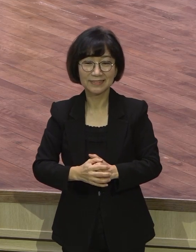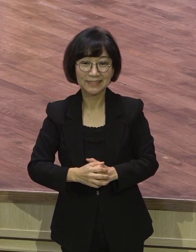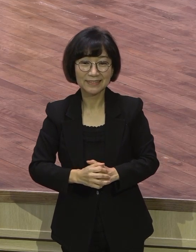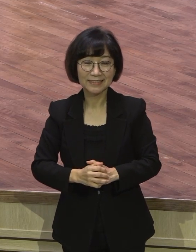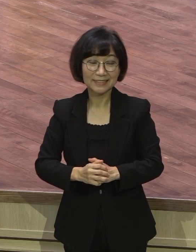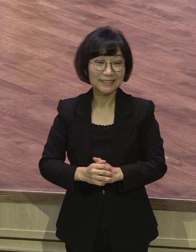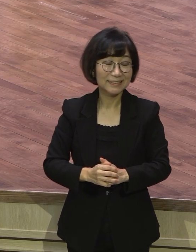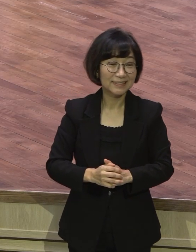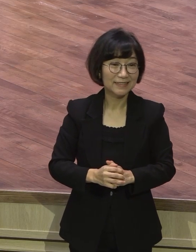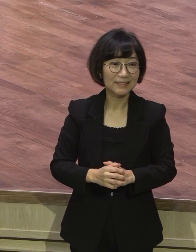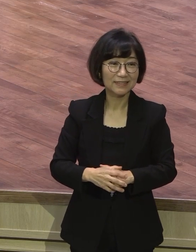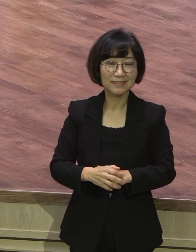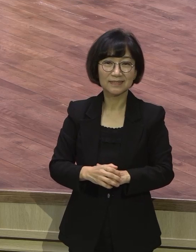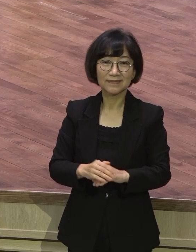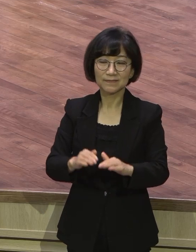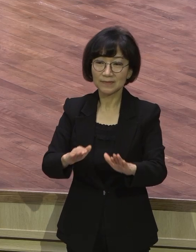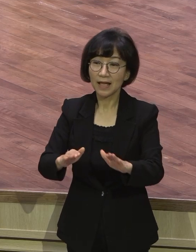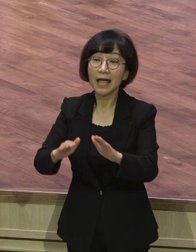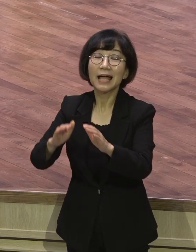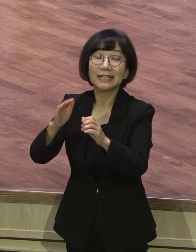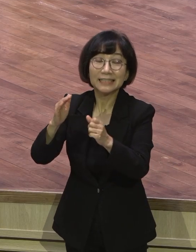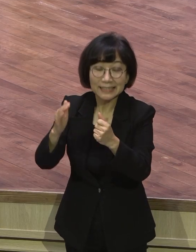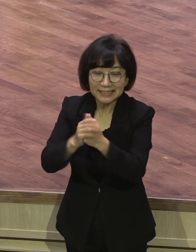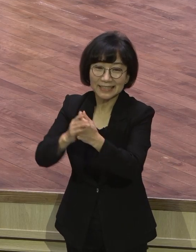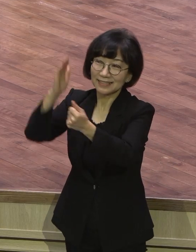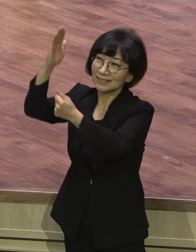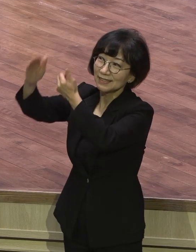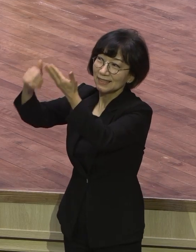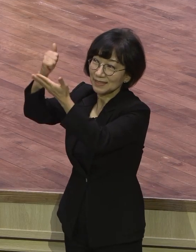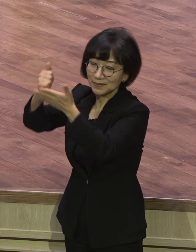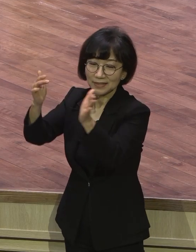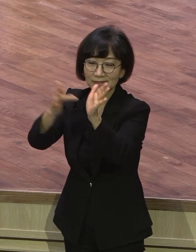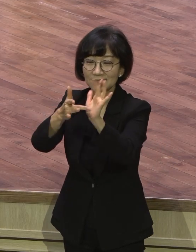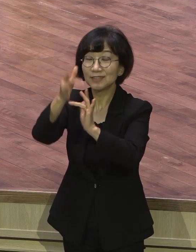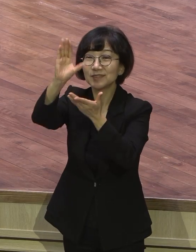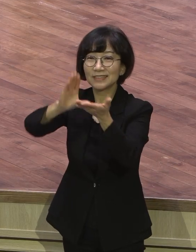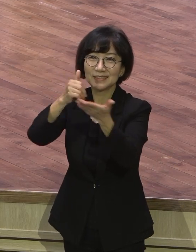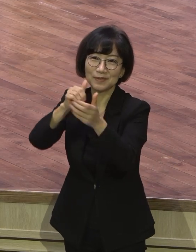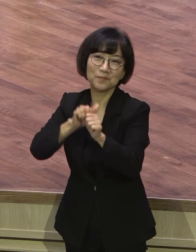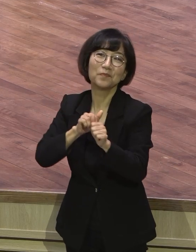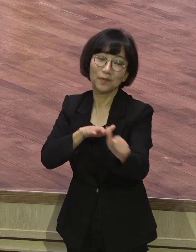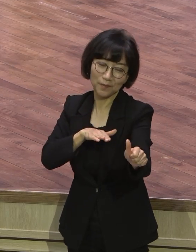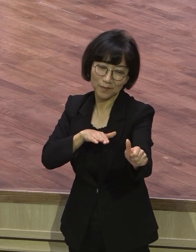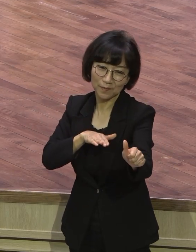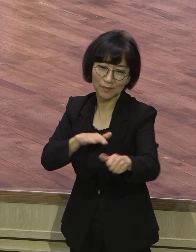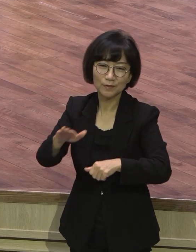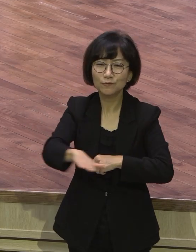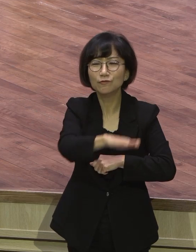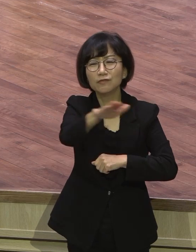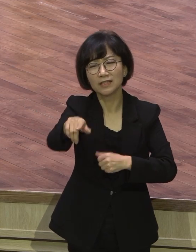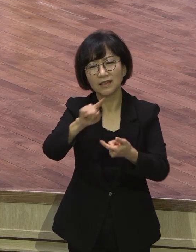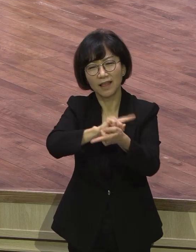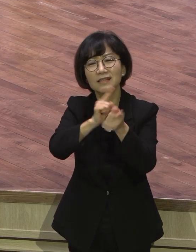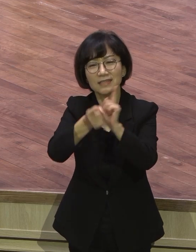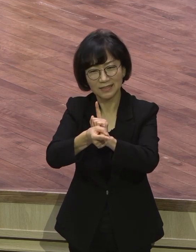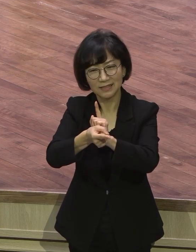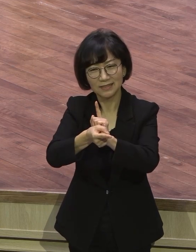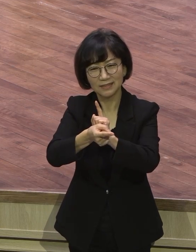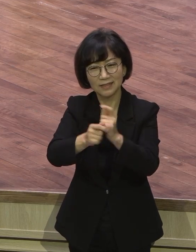그래서 하나님께서는 예수 그리스도를 대속 제물로 보내주셔서 우리에게